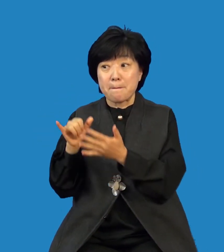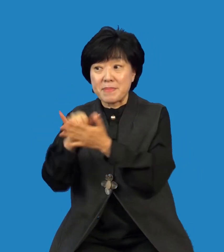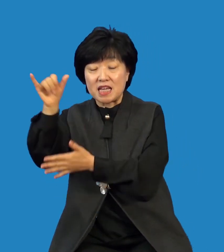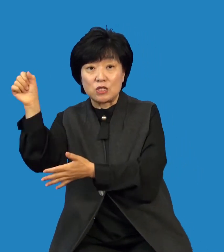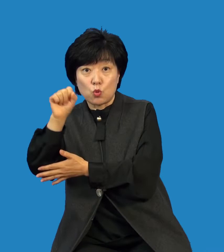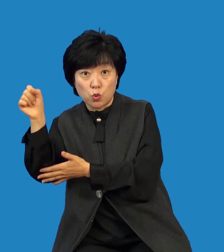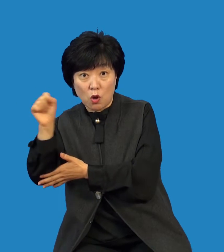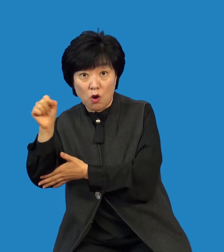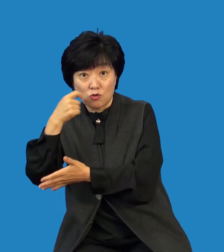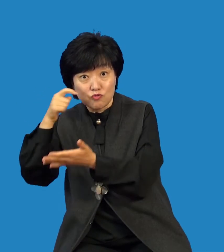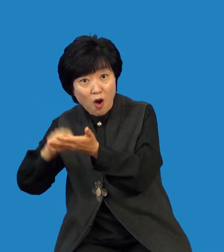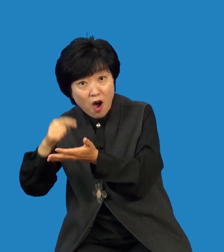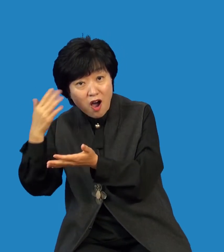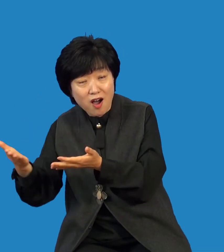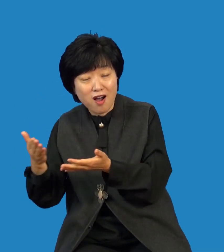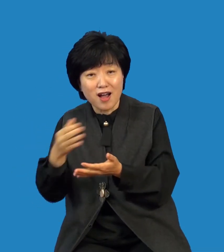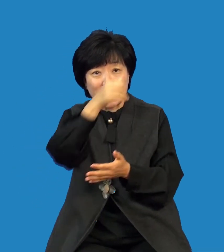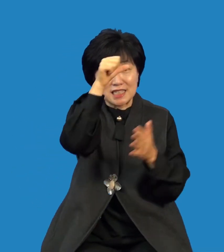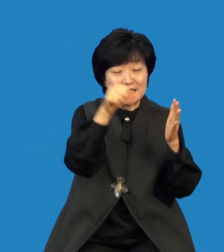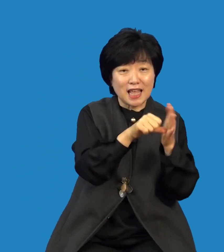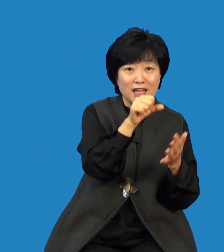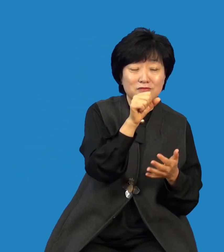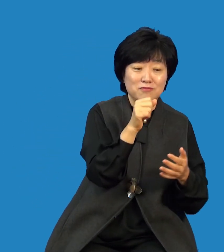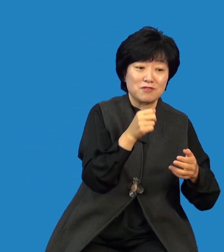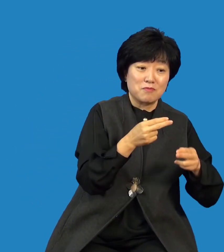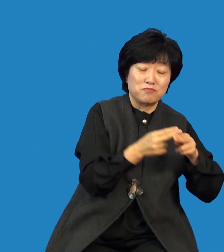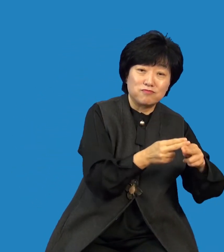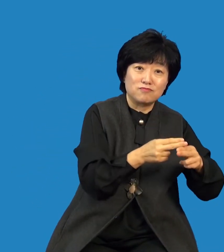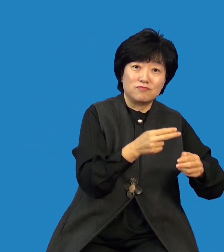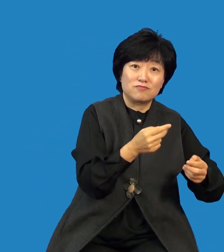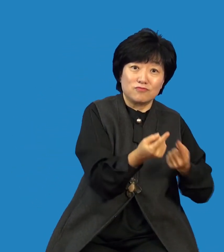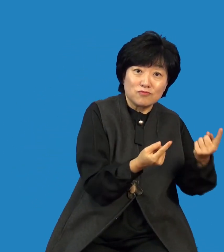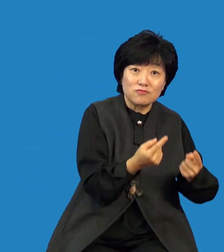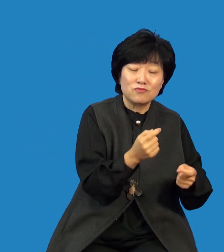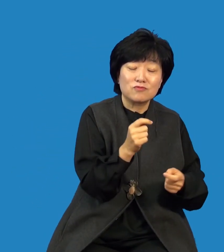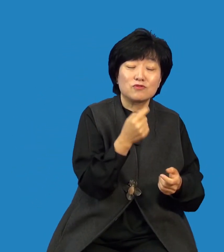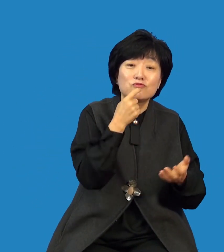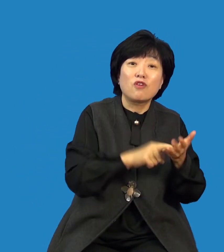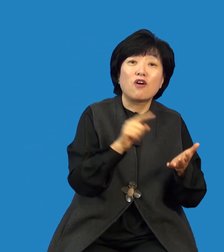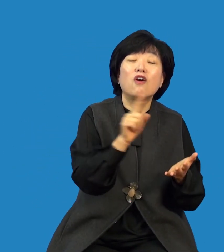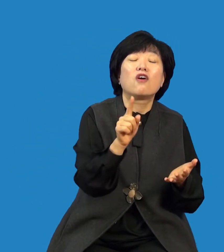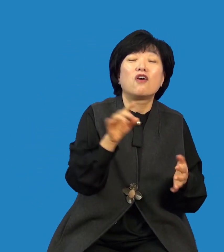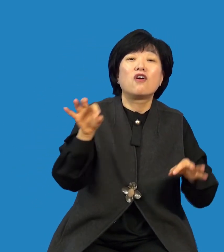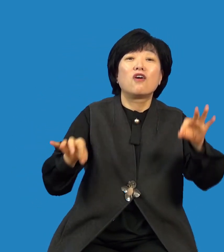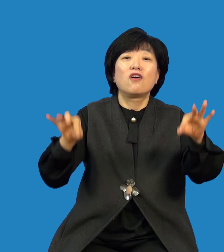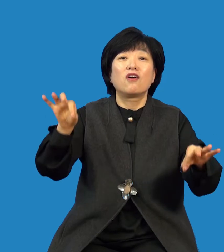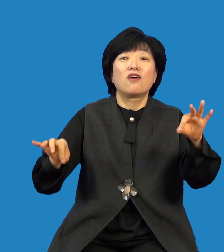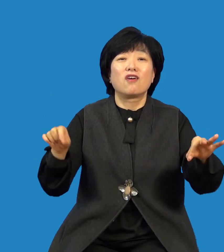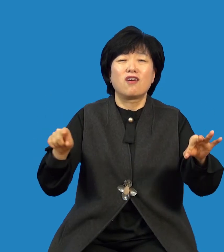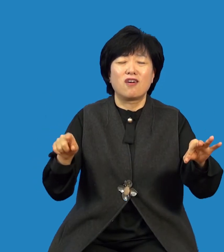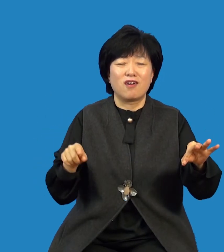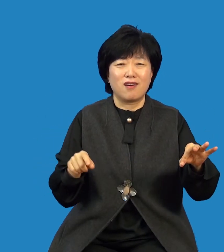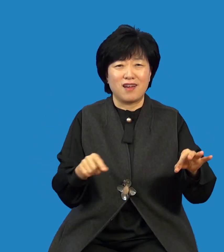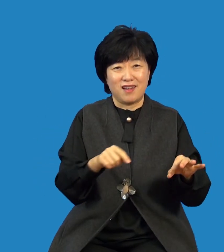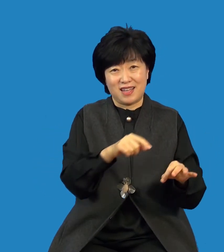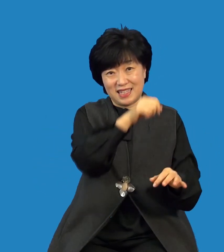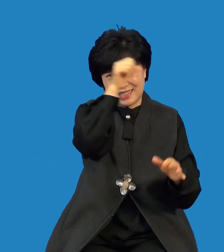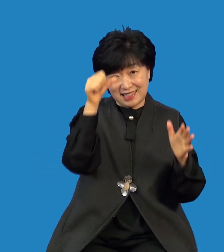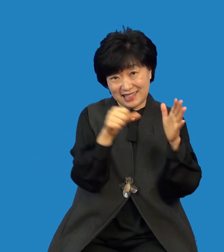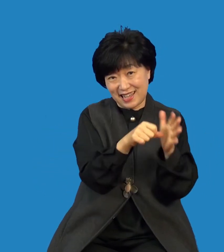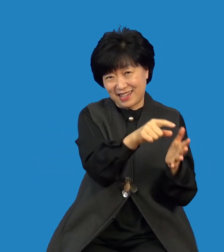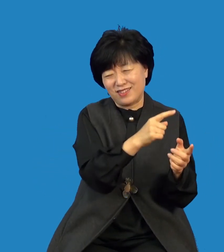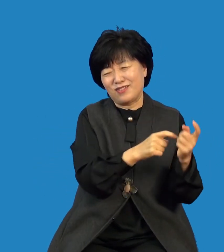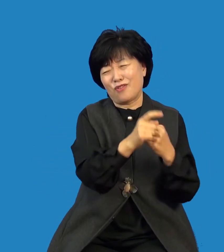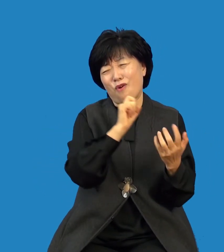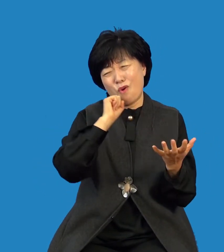인생 조종보단 그래도 비행기 조종이 쉽습니다. 이 비행기는 그래도 이 컨트롤해야 될 요소들이 딱 제한되어 있지만